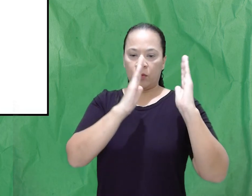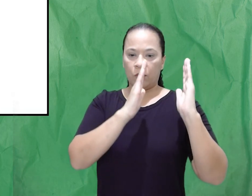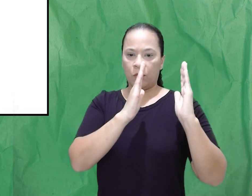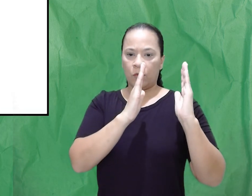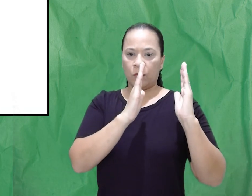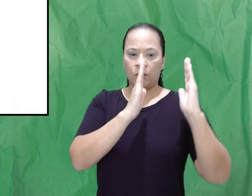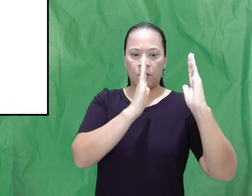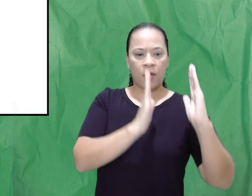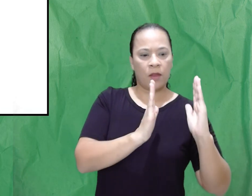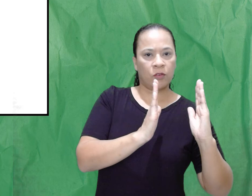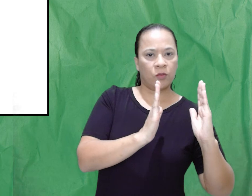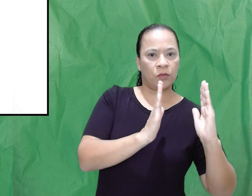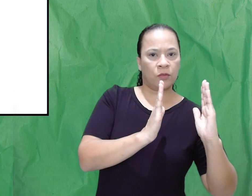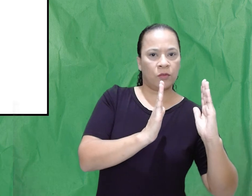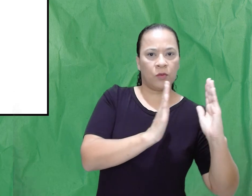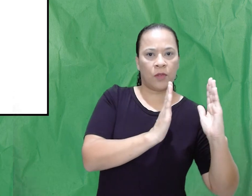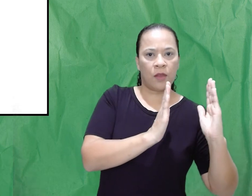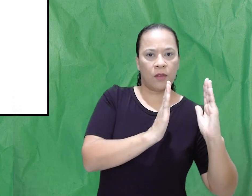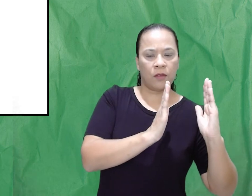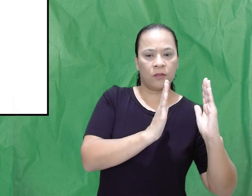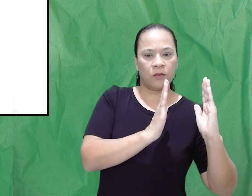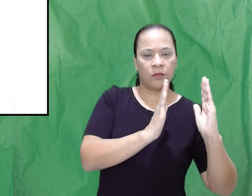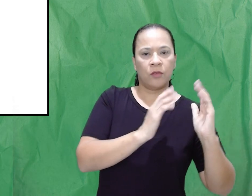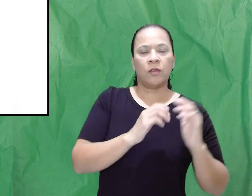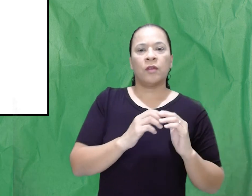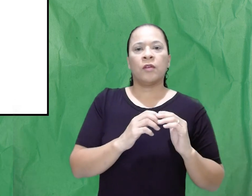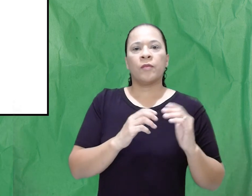ficar no centro.